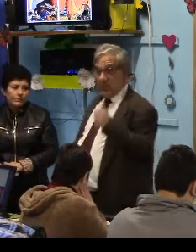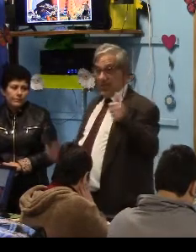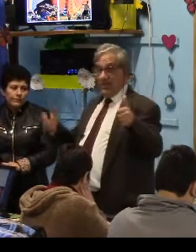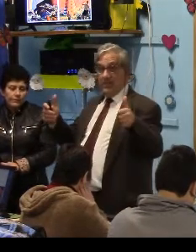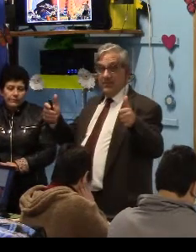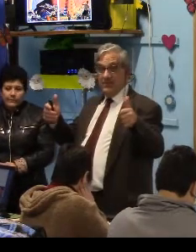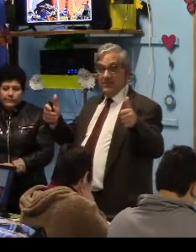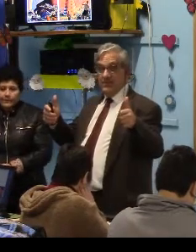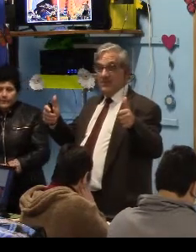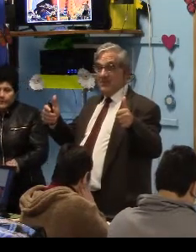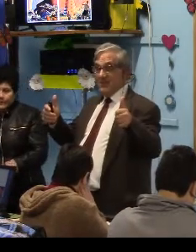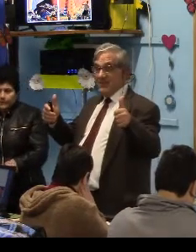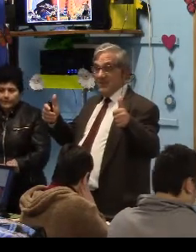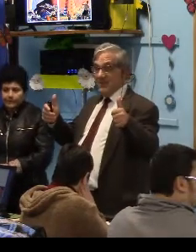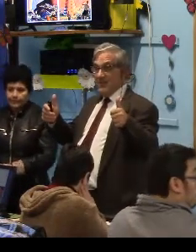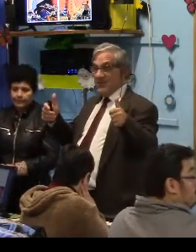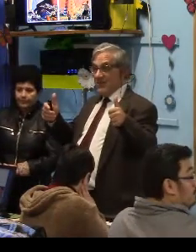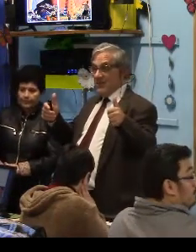¿Todo ok?